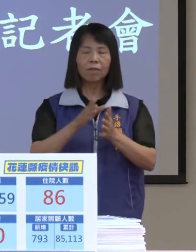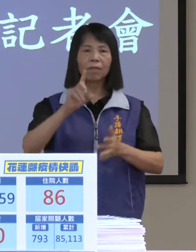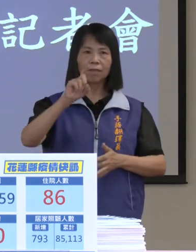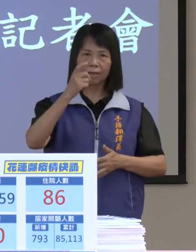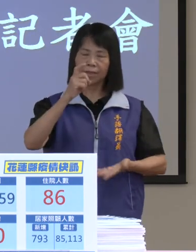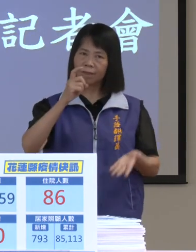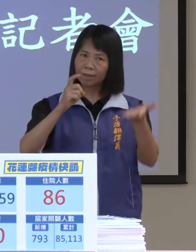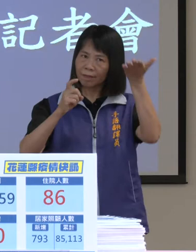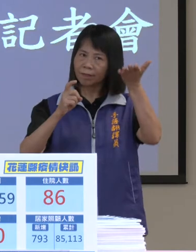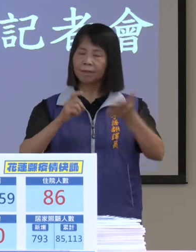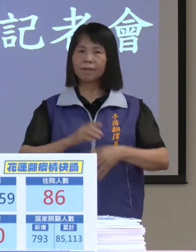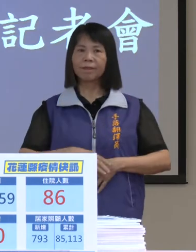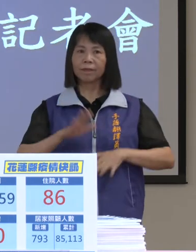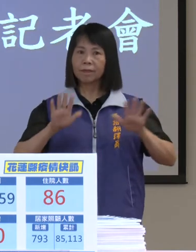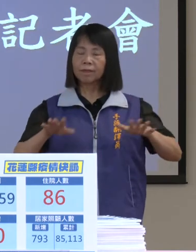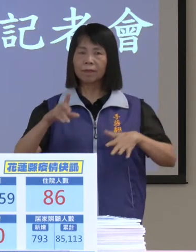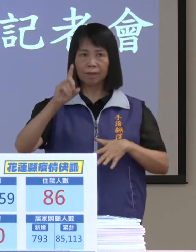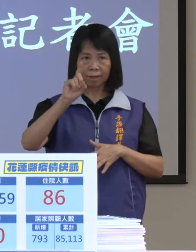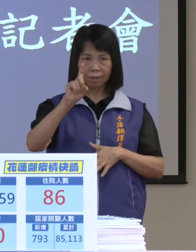10万人了，目前是